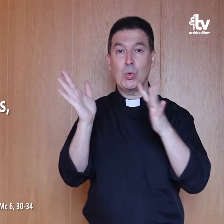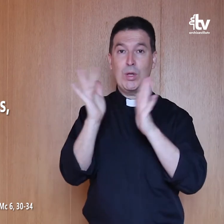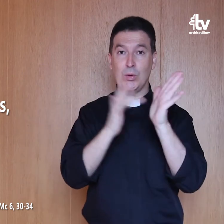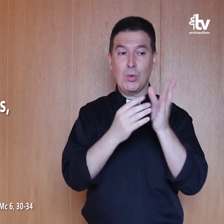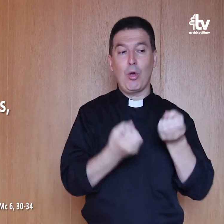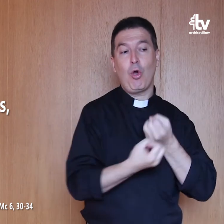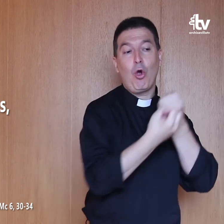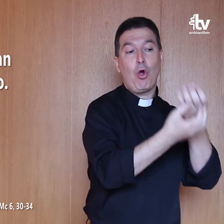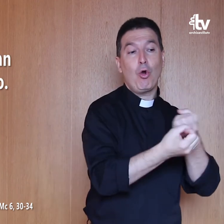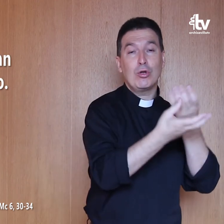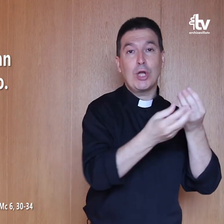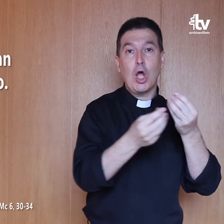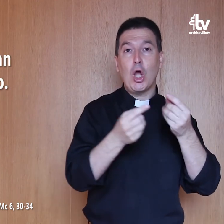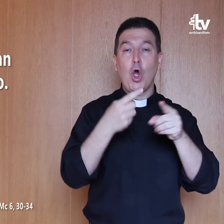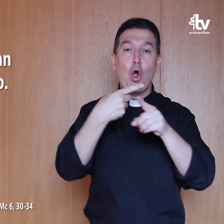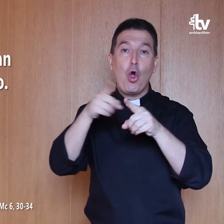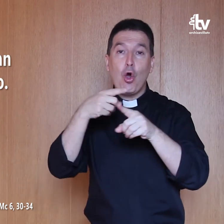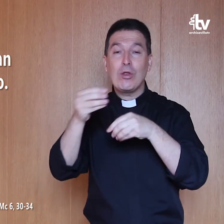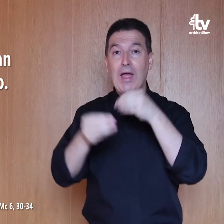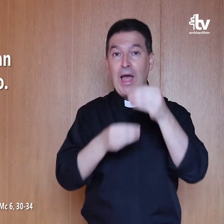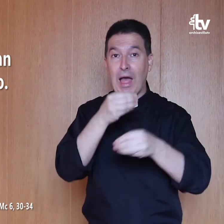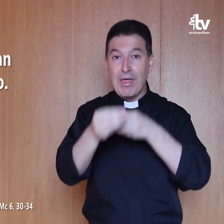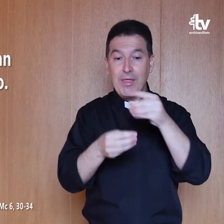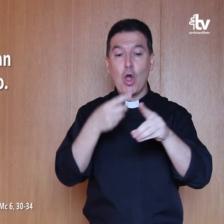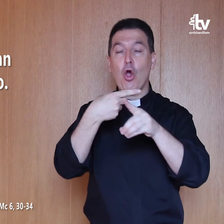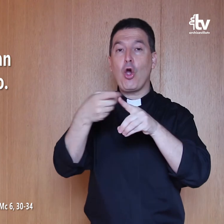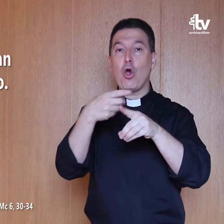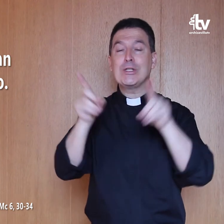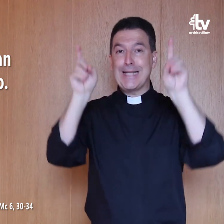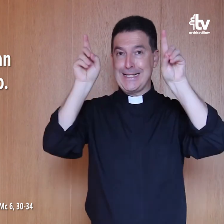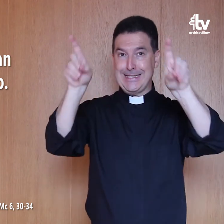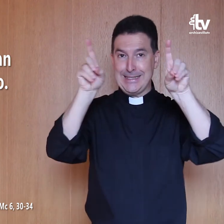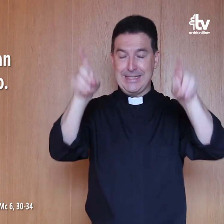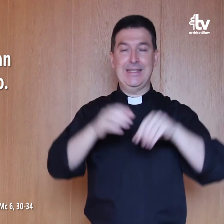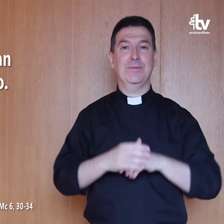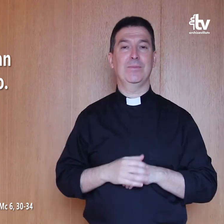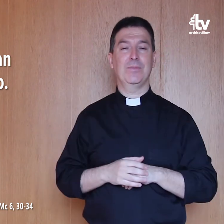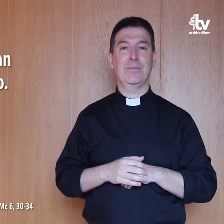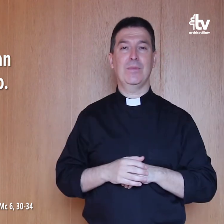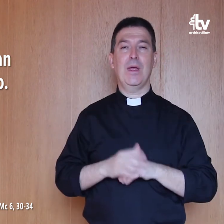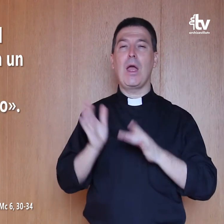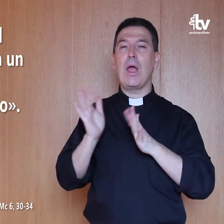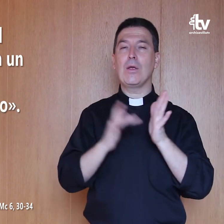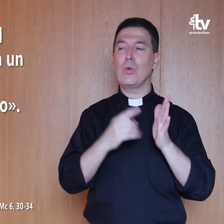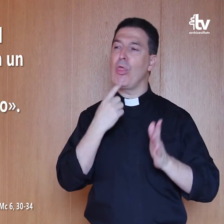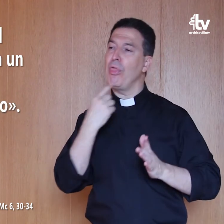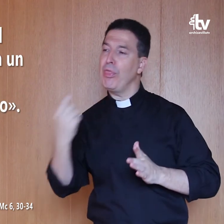y le contaron todo lo que habían hecho y enseñado. Él les dijo,